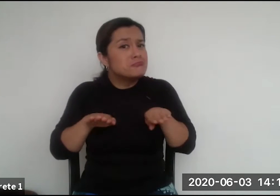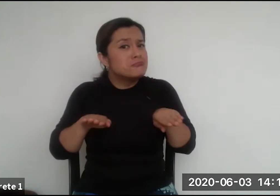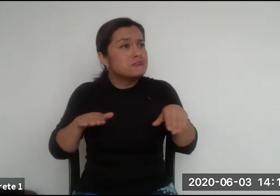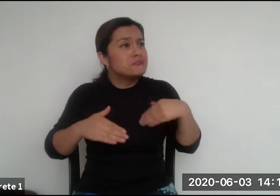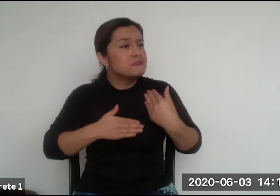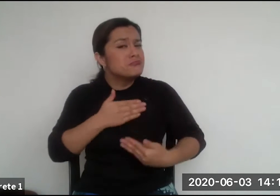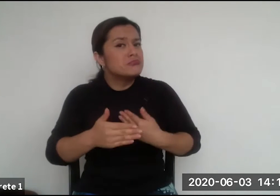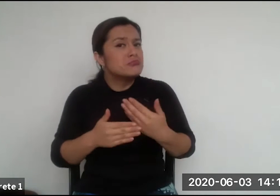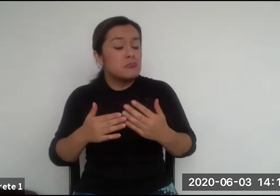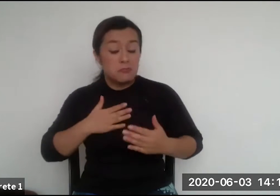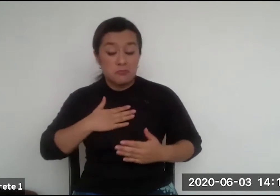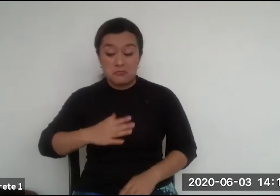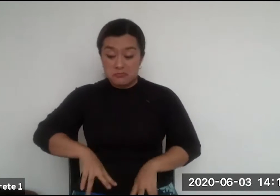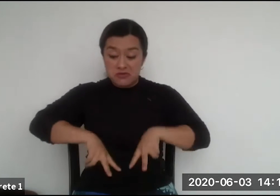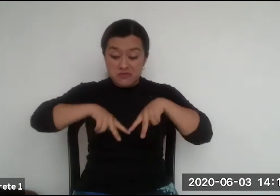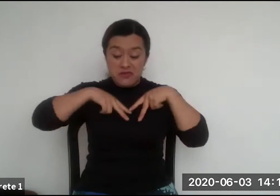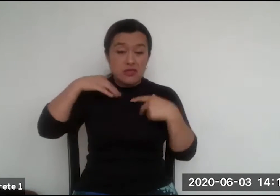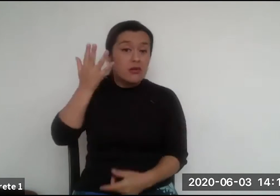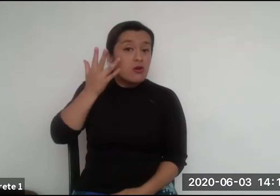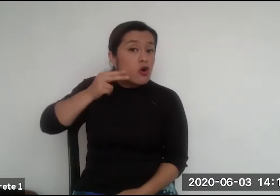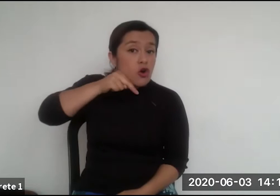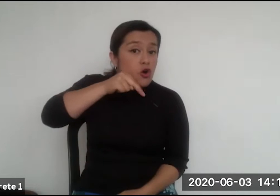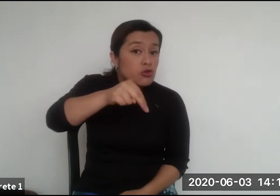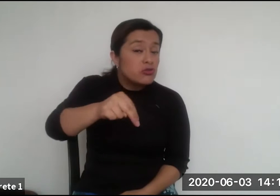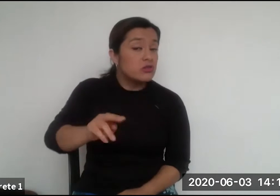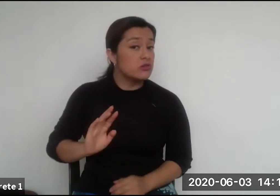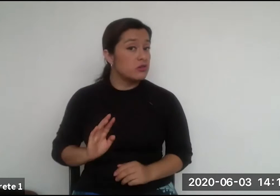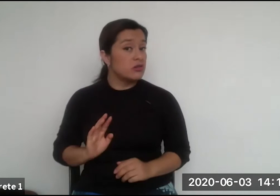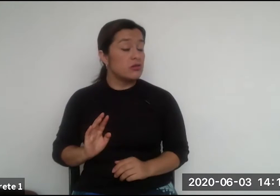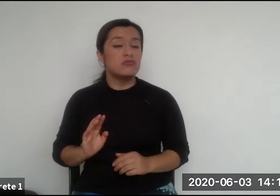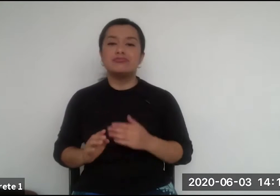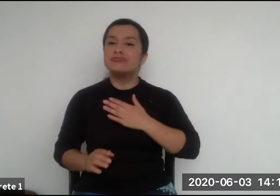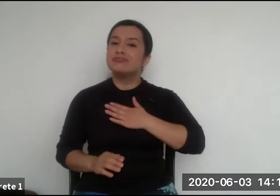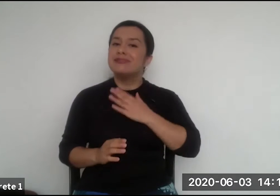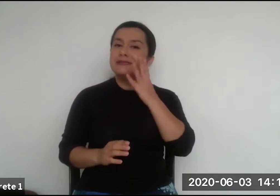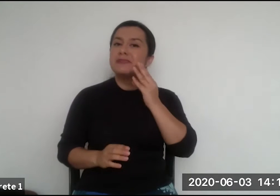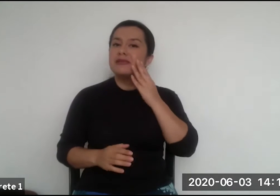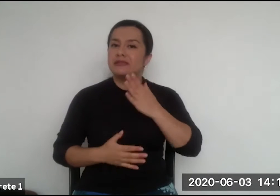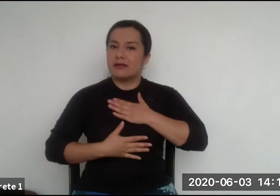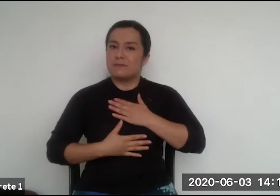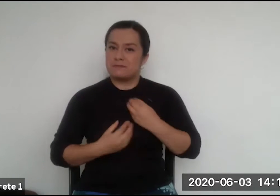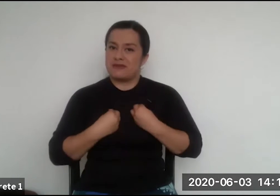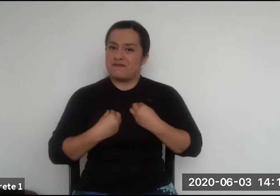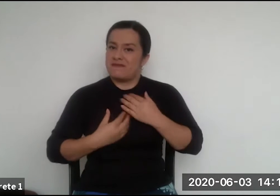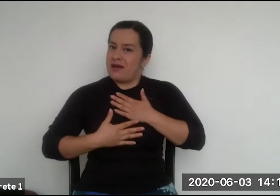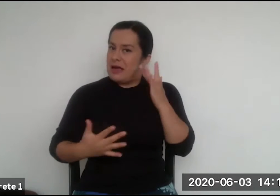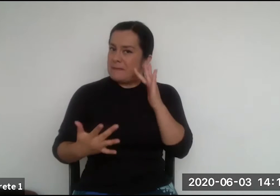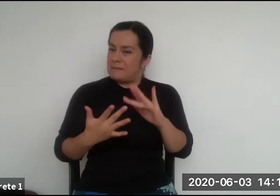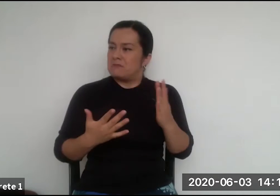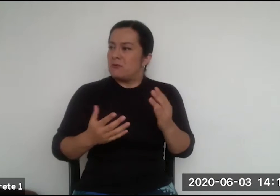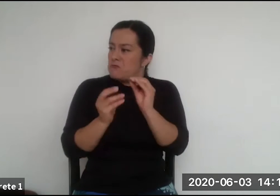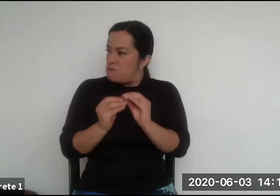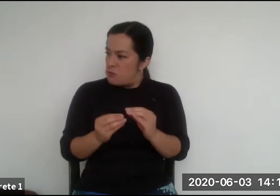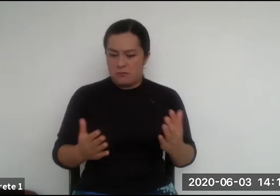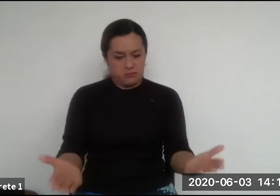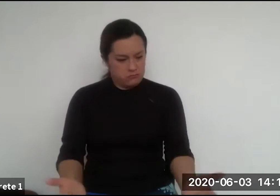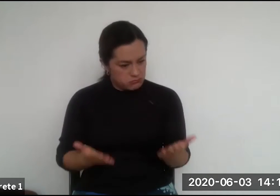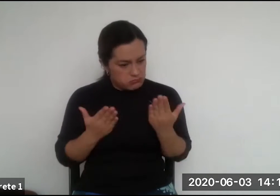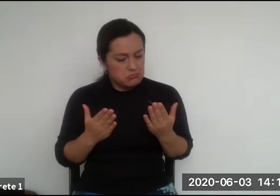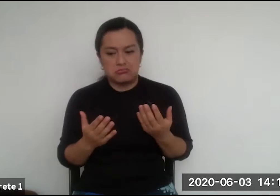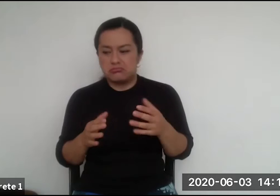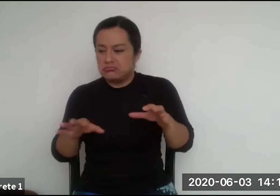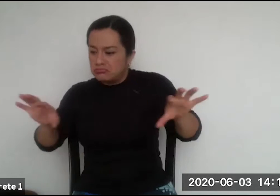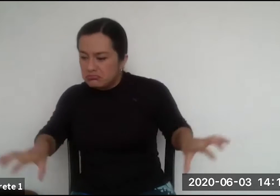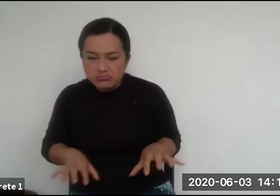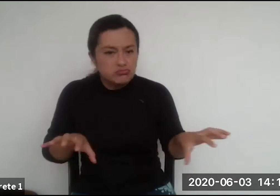referente de vida cotidiana, ¿no? Si lo veo así como una experiencia vital, ¿no? De la forma en que hago las